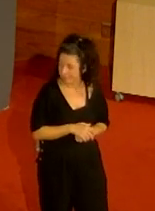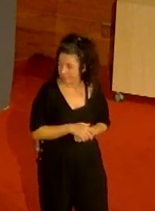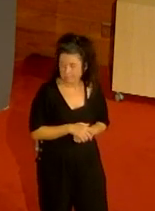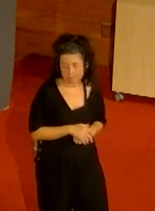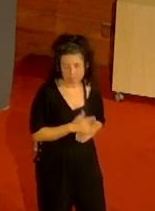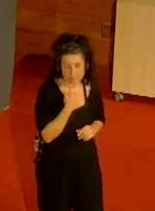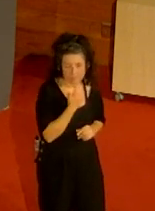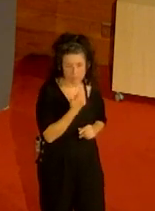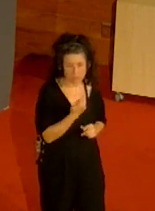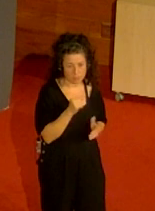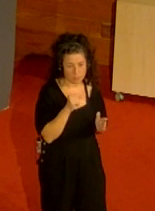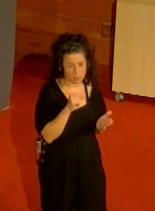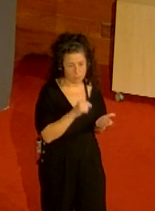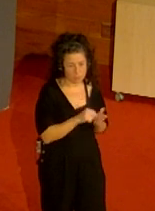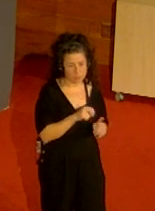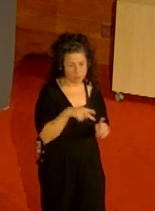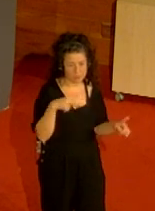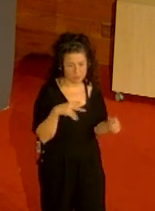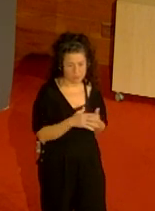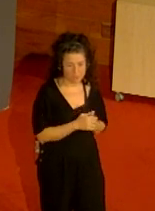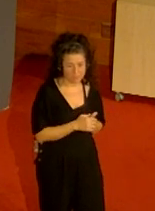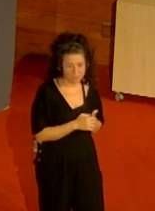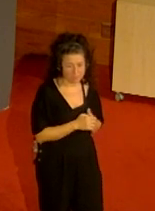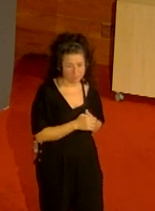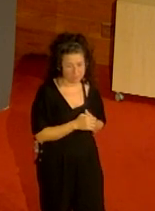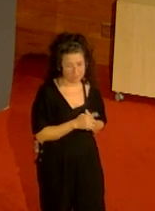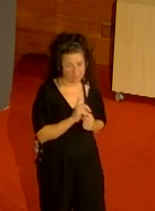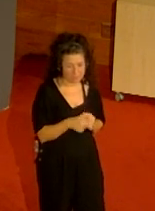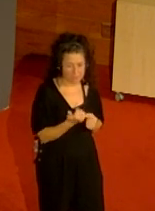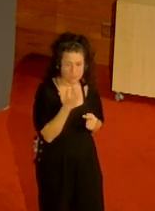de vista. Luego, si te refieres más